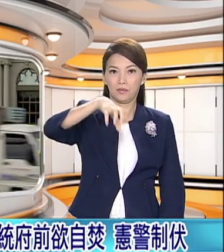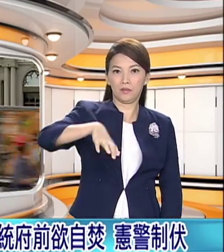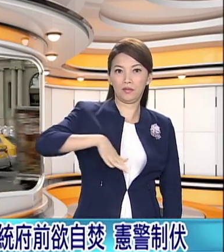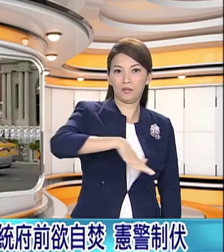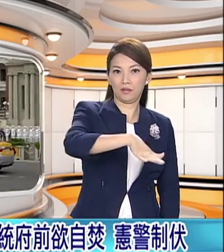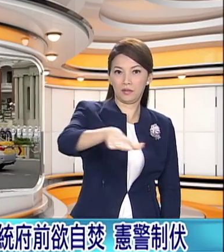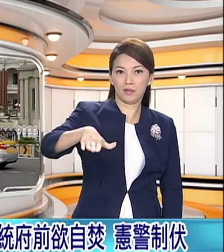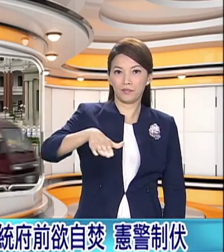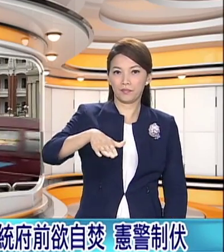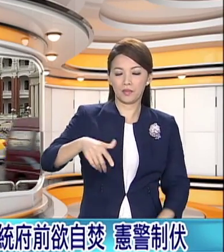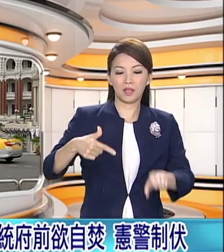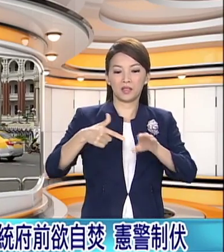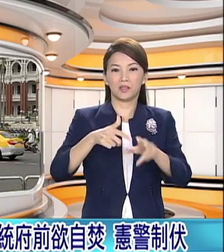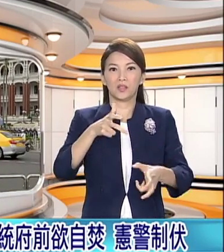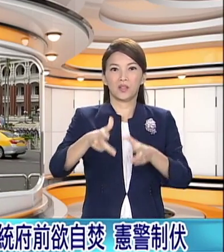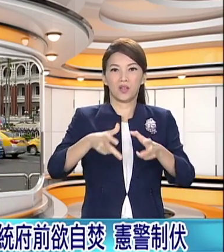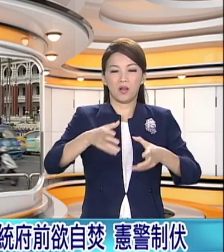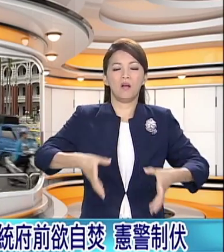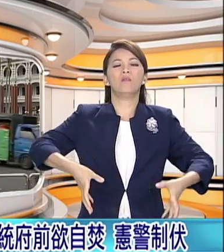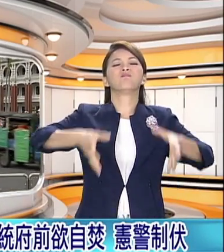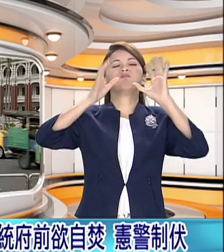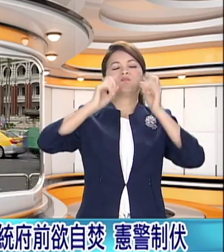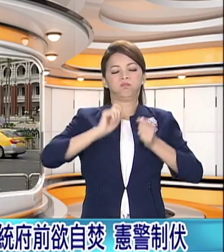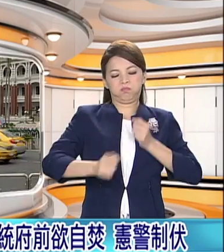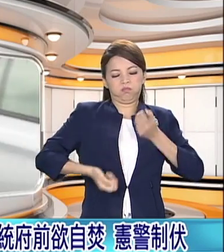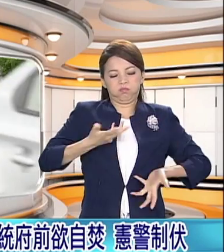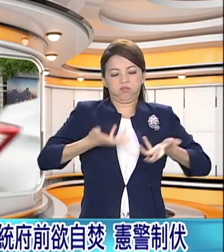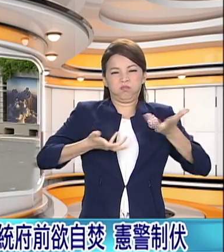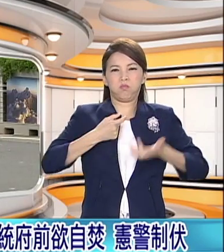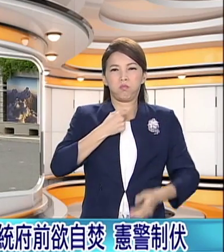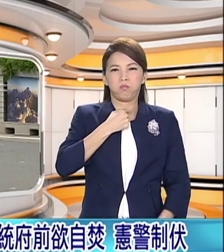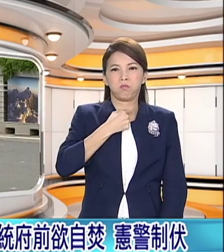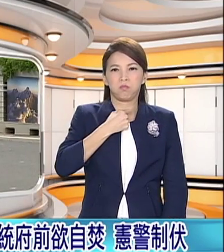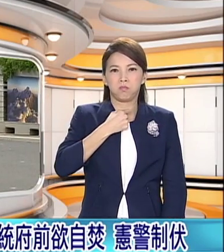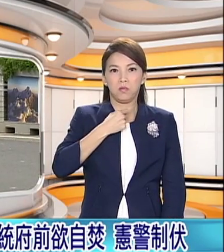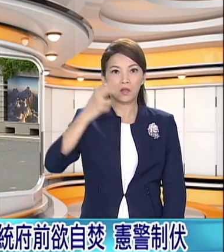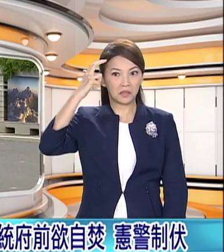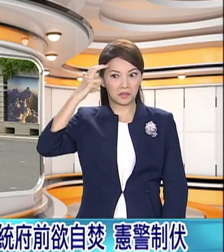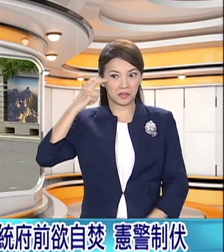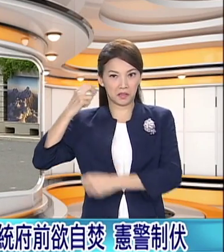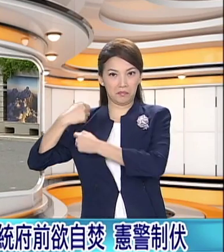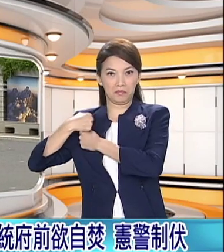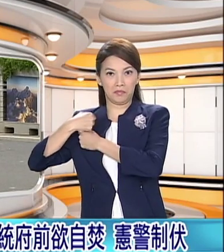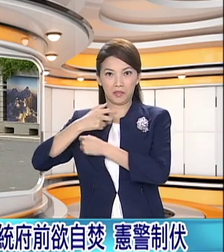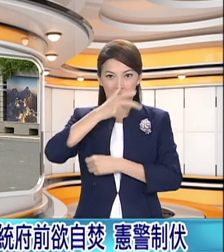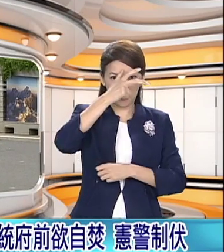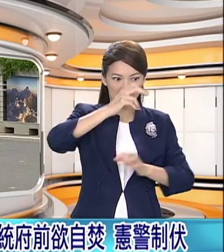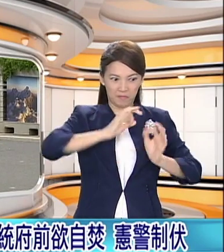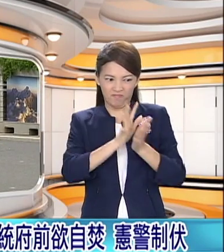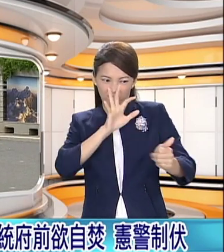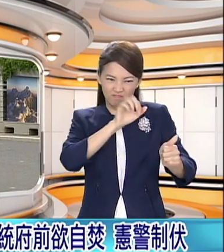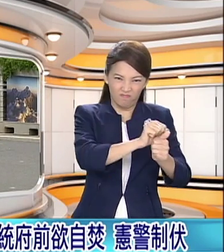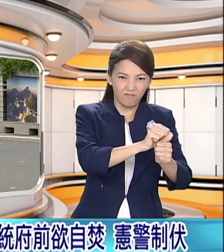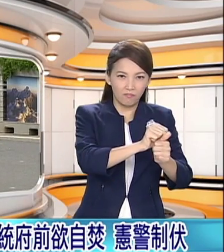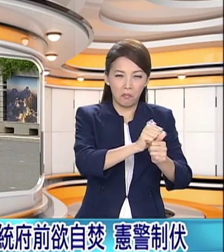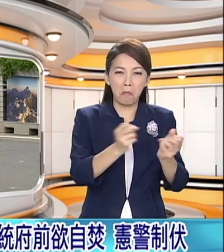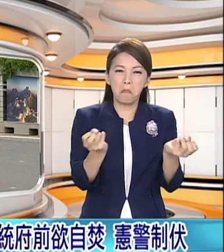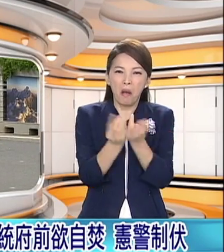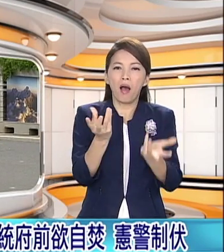林汽油想要自焚還好現場的憲兵跟警察馬上就將